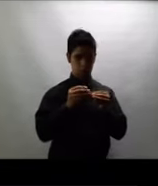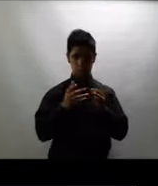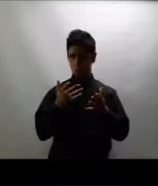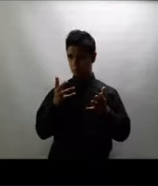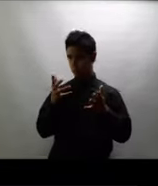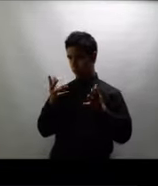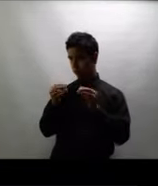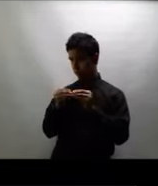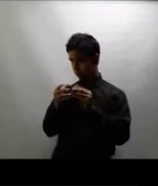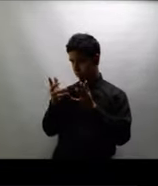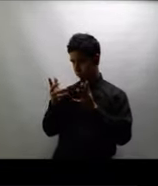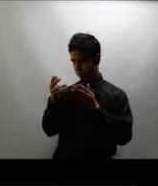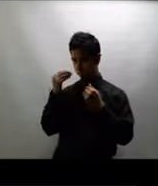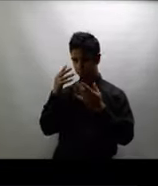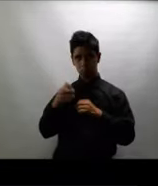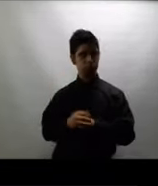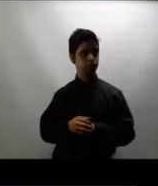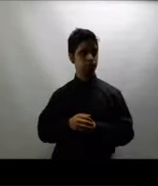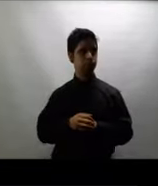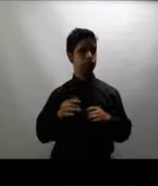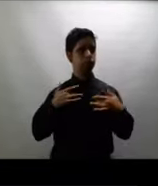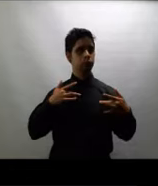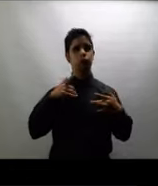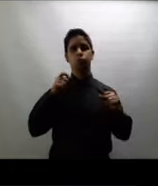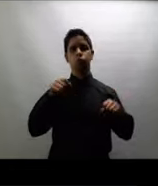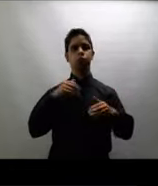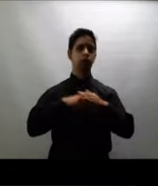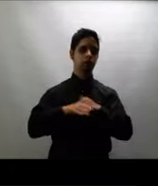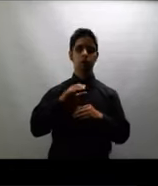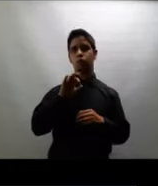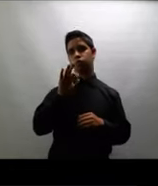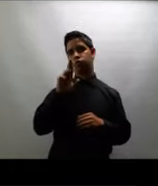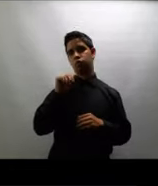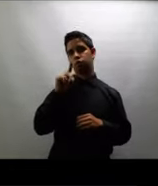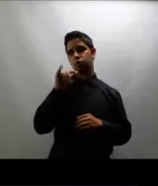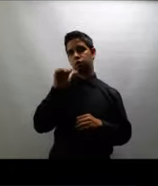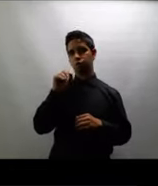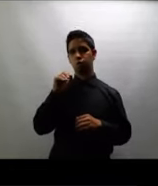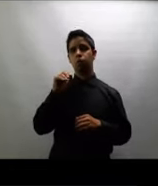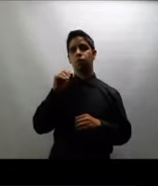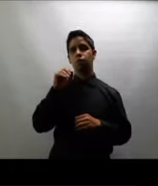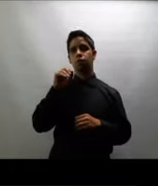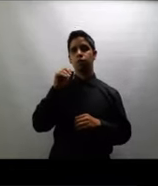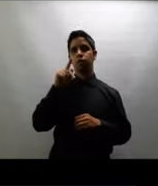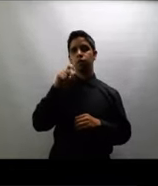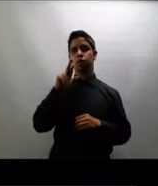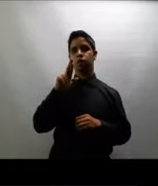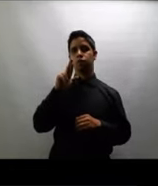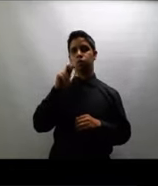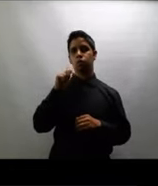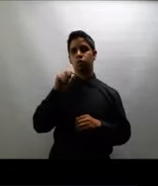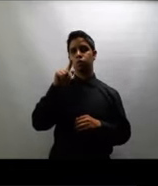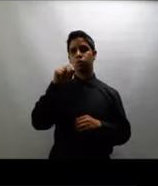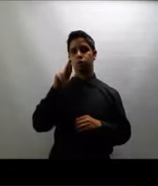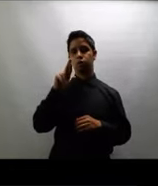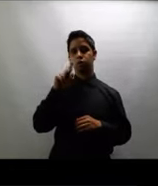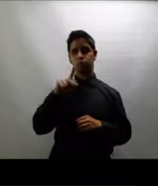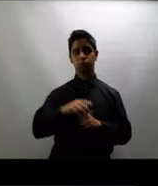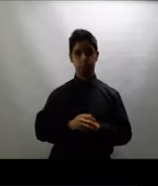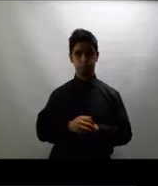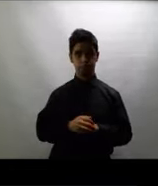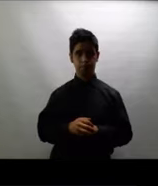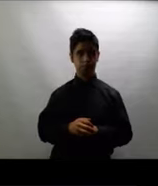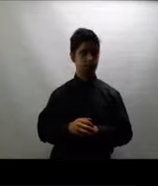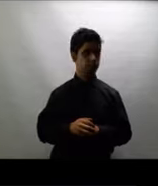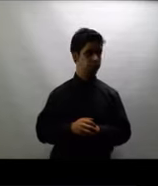saber? Hay actividades que busquen en la fundación PR. Sí, claro. Y les pedimos que accesen nuestra página porque